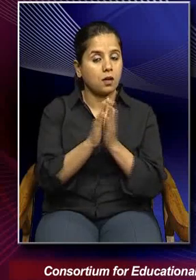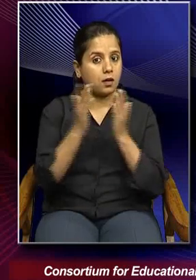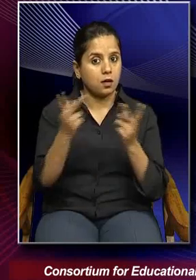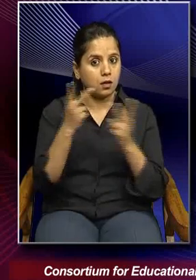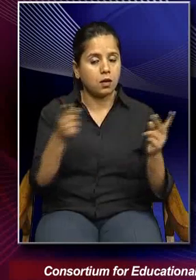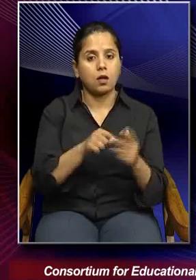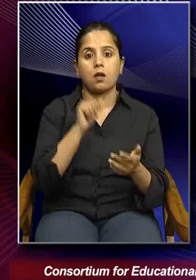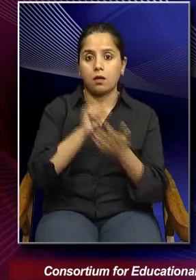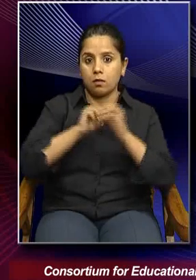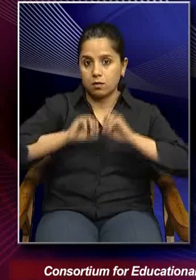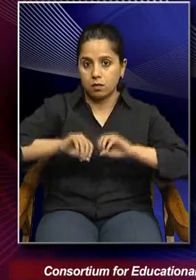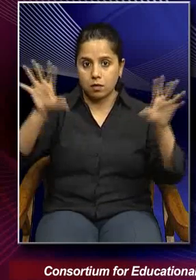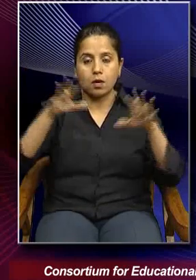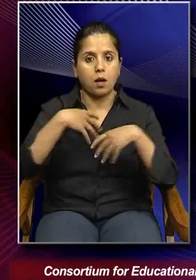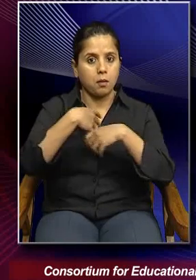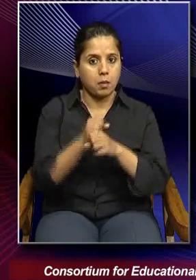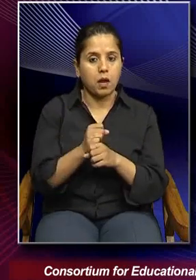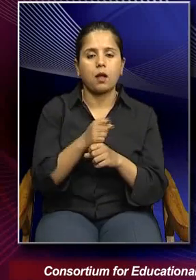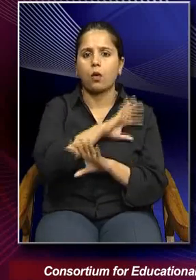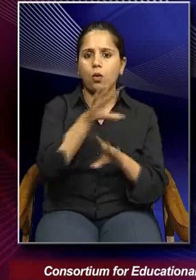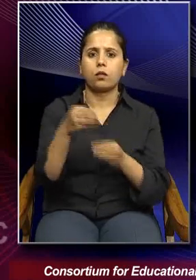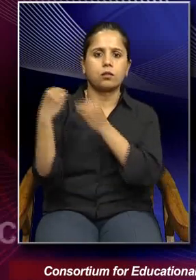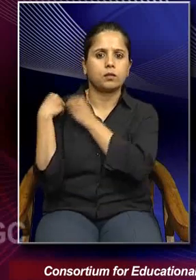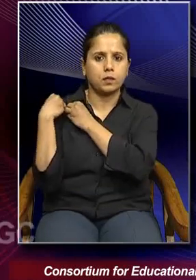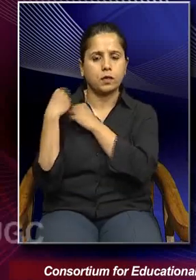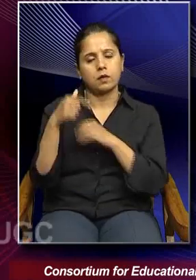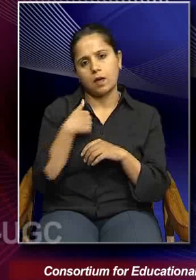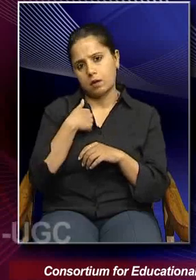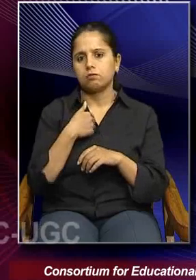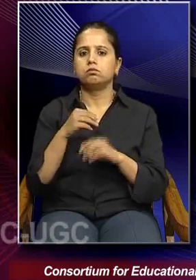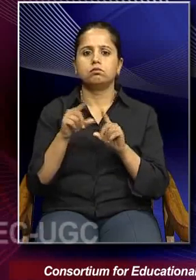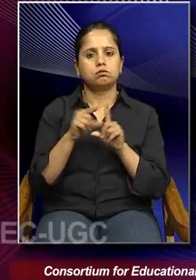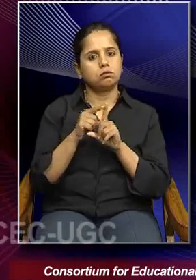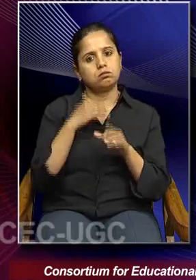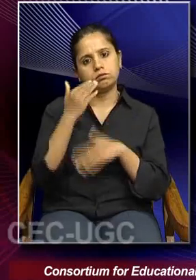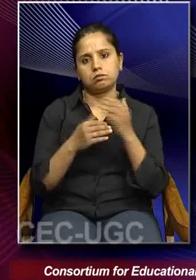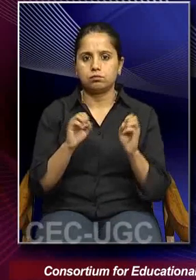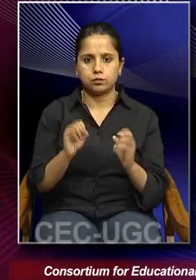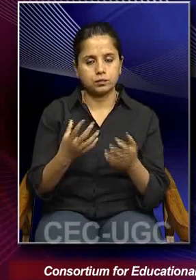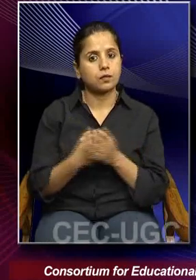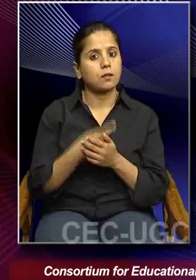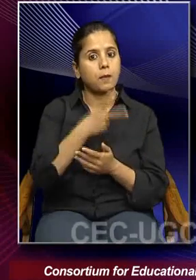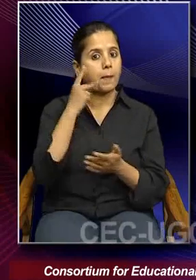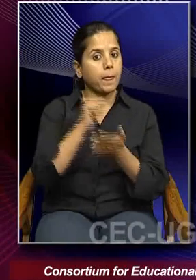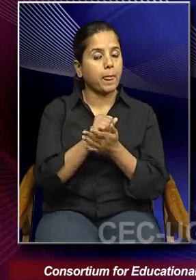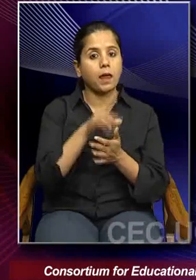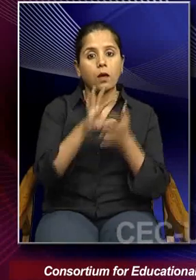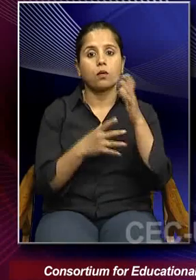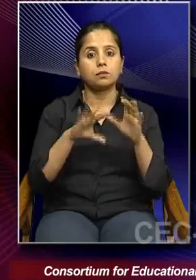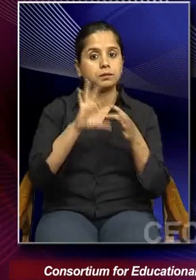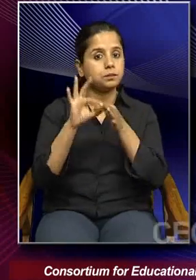प्रकाशन इसका दायित्व उन्होंने आत्मसात कर लिया इसके संपादक मंडल में